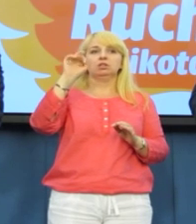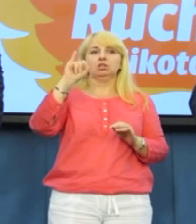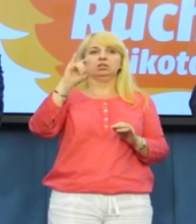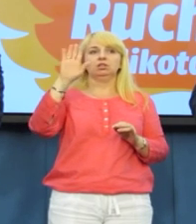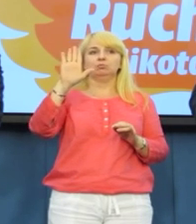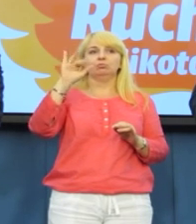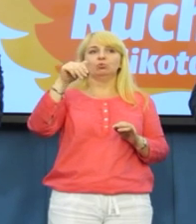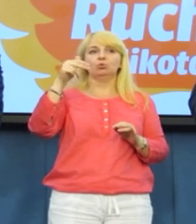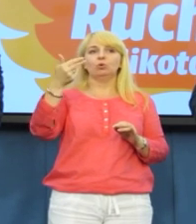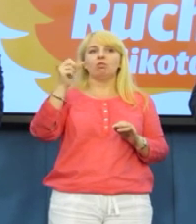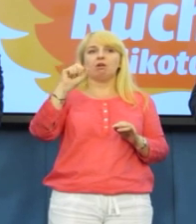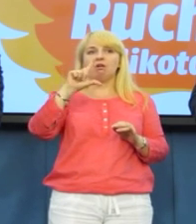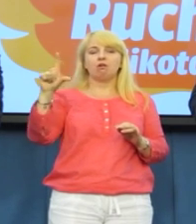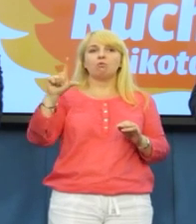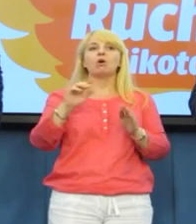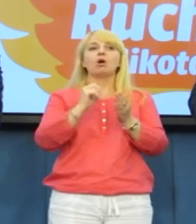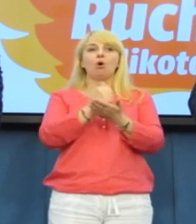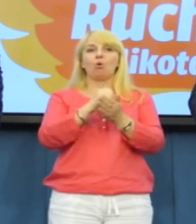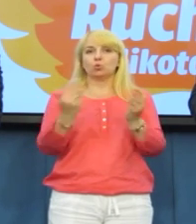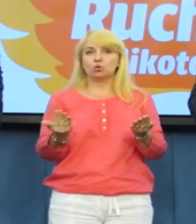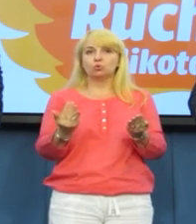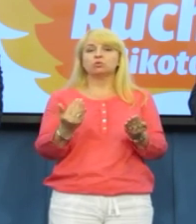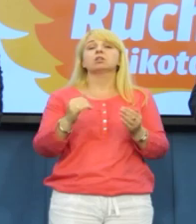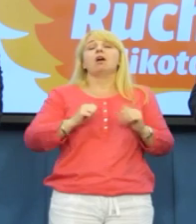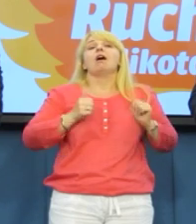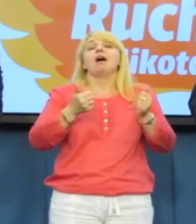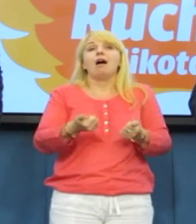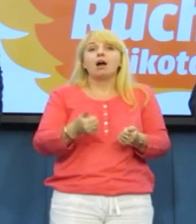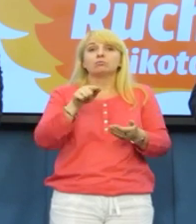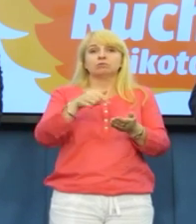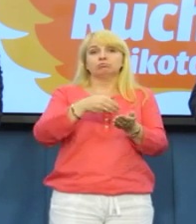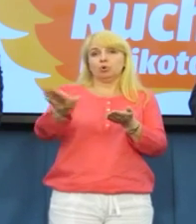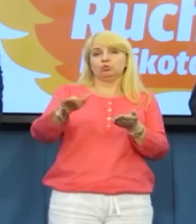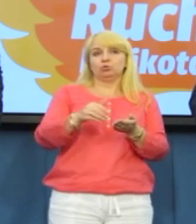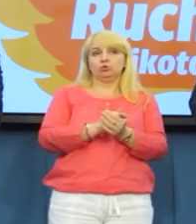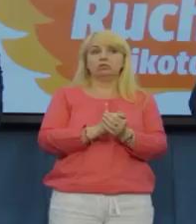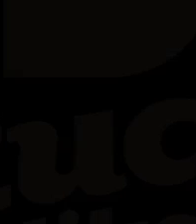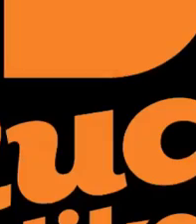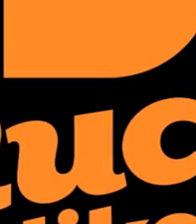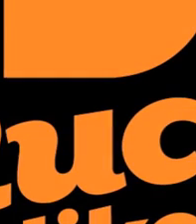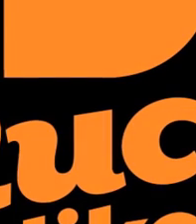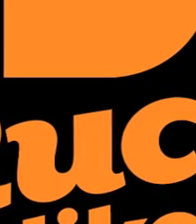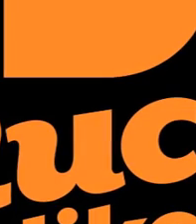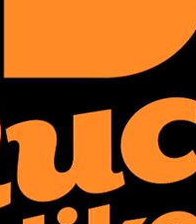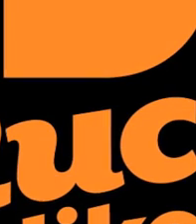90%, że Trybunał Konstytucyjny uchyli tę ustawę, bo ona jest w sposób istotny w paru punktach niekonstytucyjna.